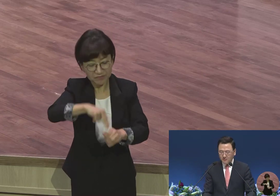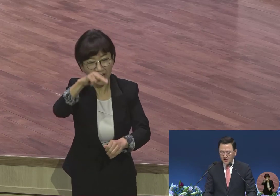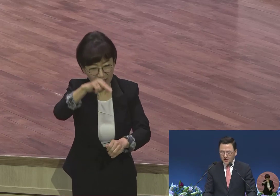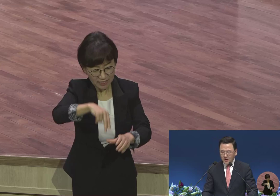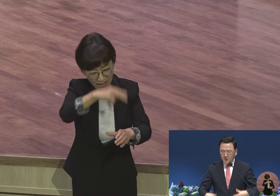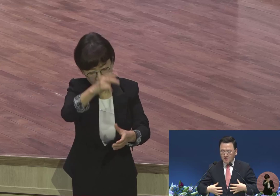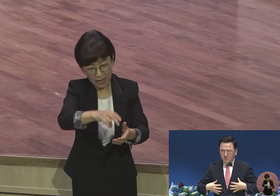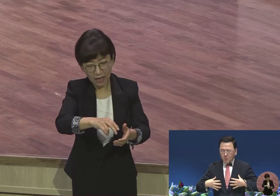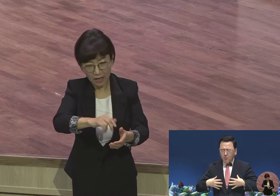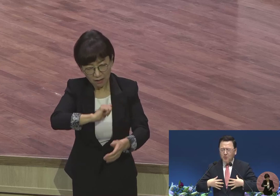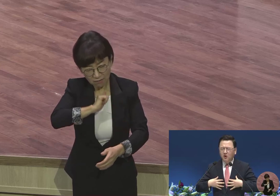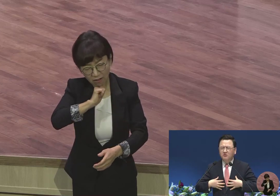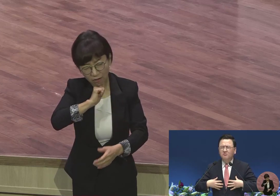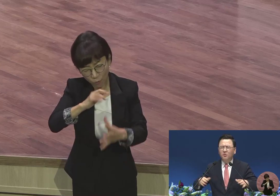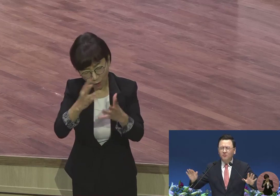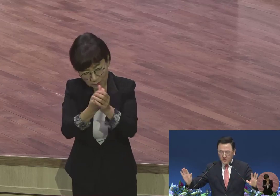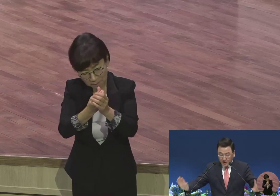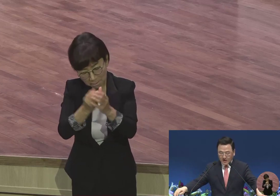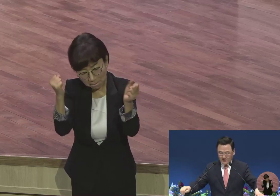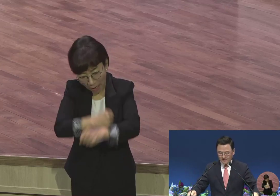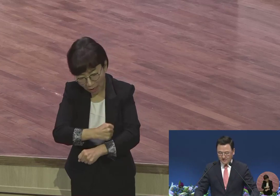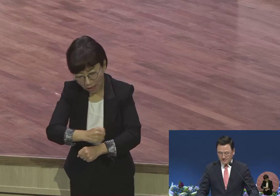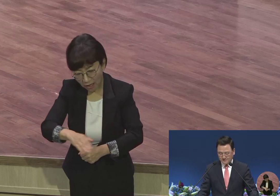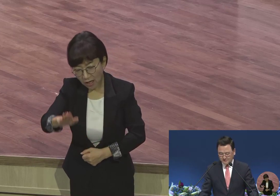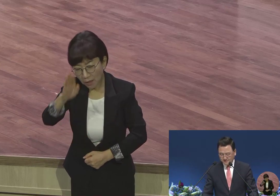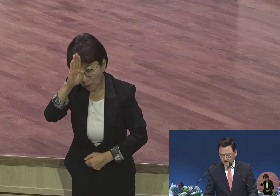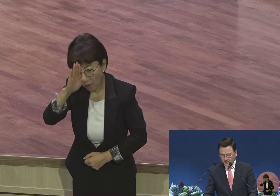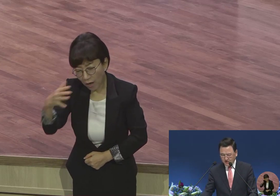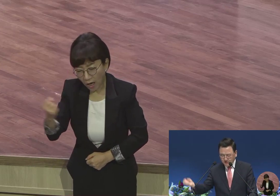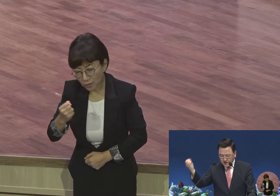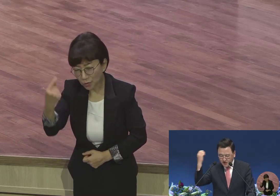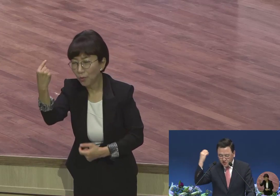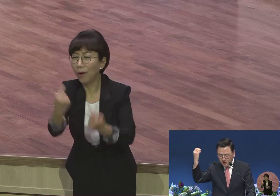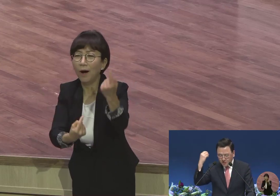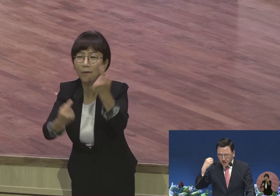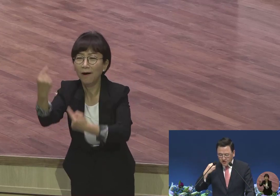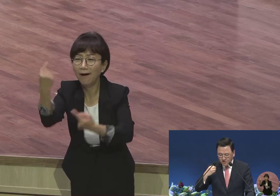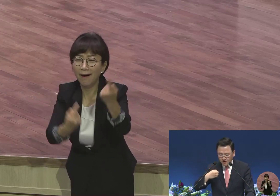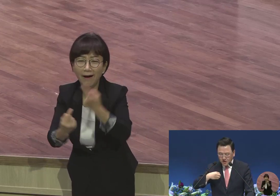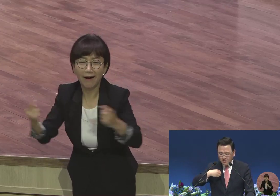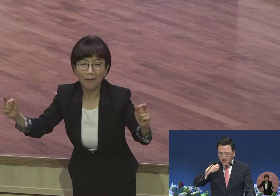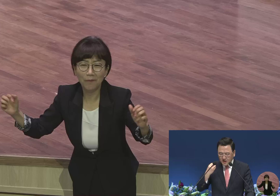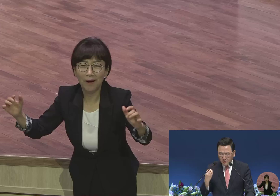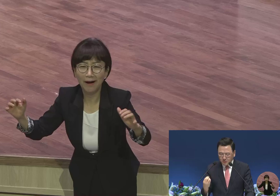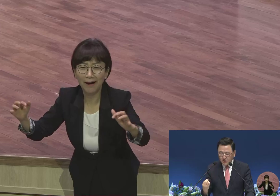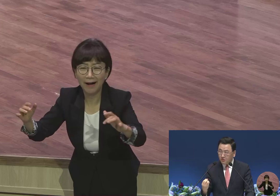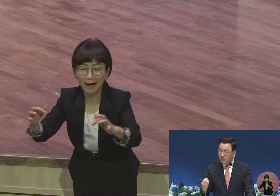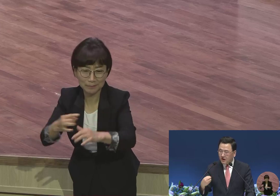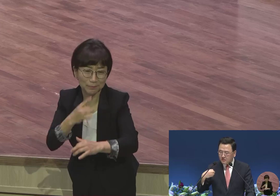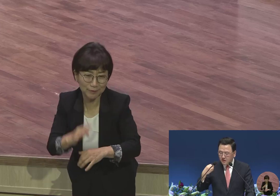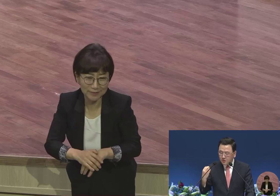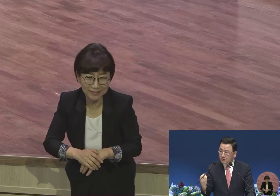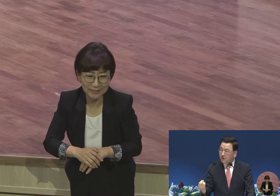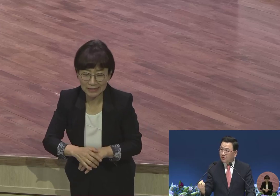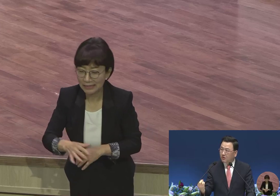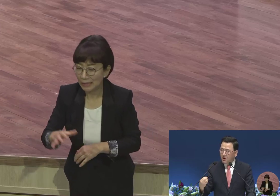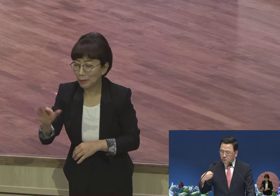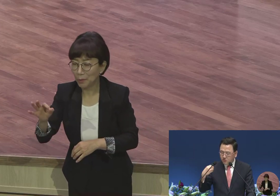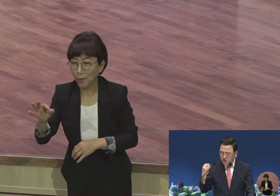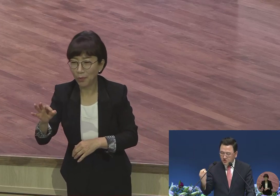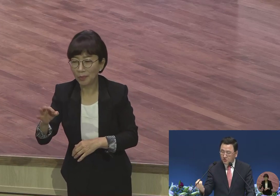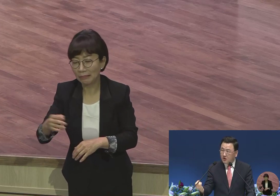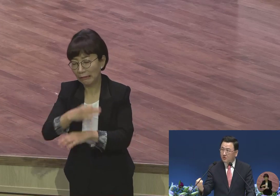남은 거 어떻게 합니까? 병든 몸 다 왔다. 그 은혜 받고 회복하고 건강 회복되고 가정